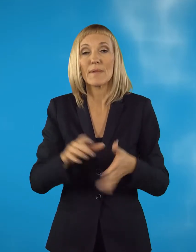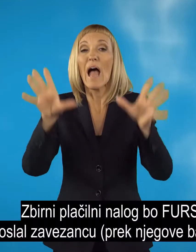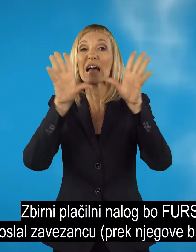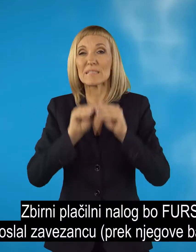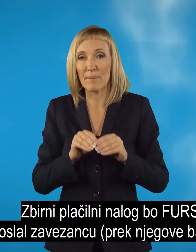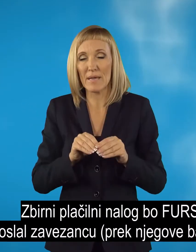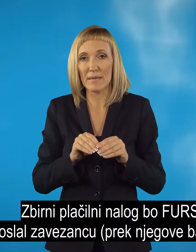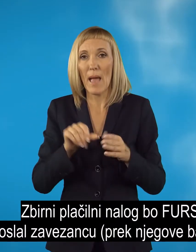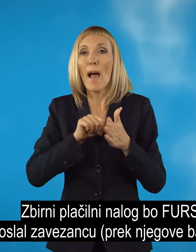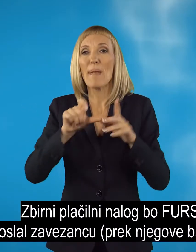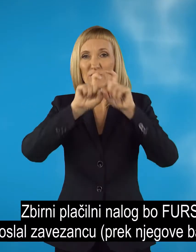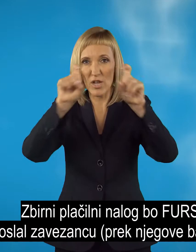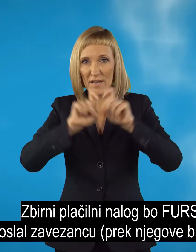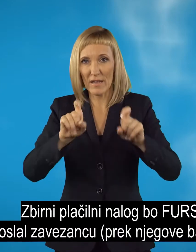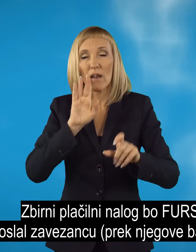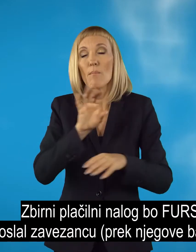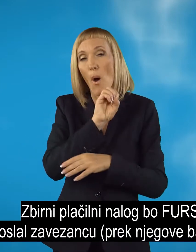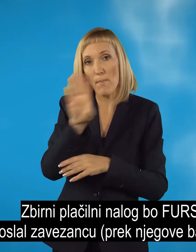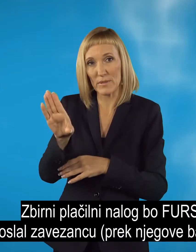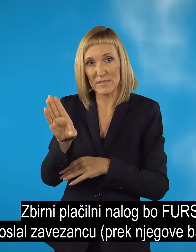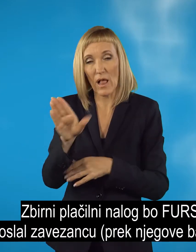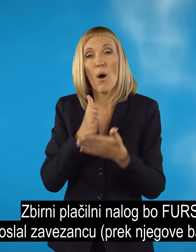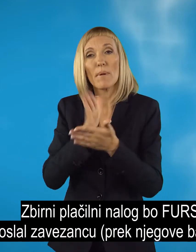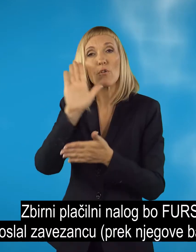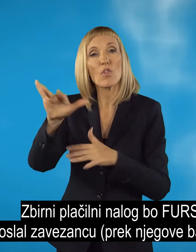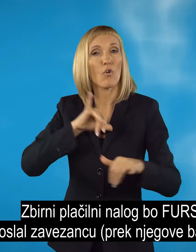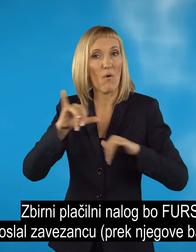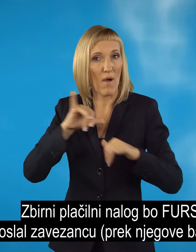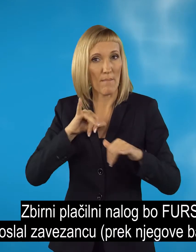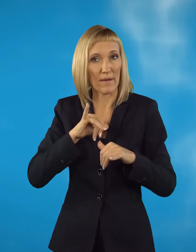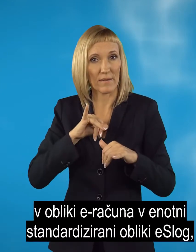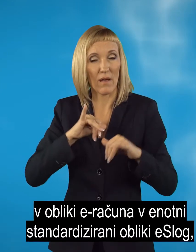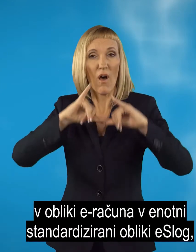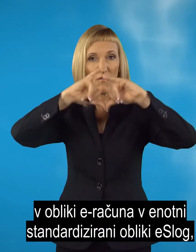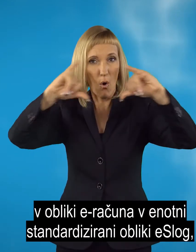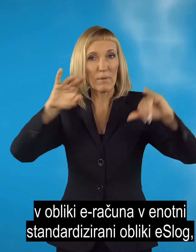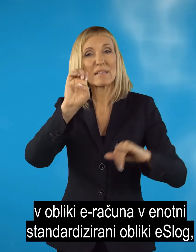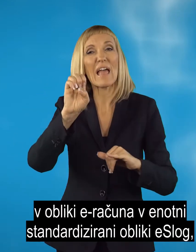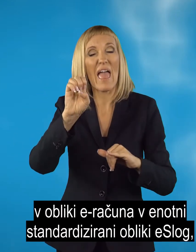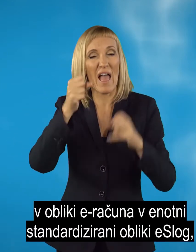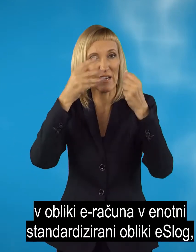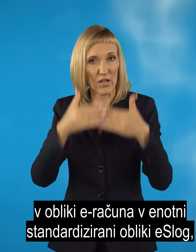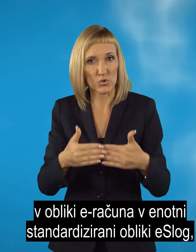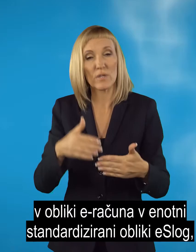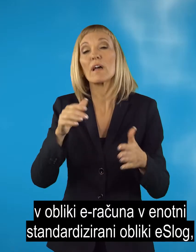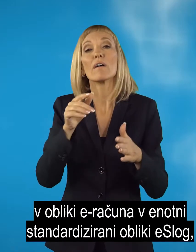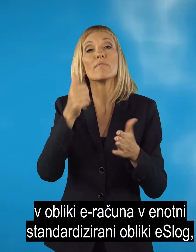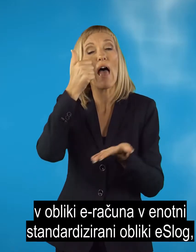Zbirni plačilni nalog bo FURS poslal zavezancu prek njegove banke v obliki e-računa v enotni standardizirani